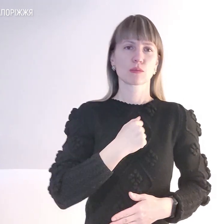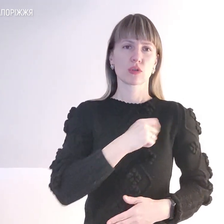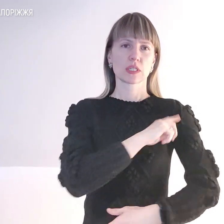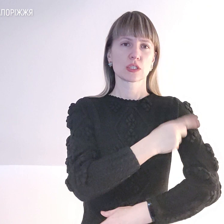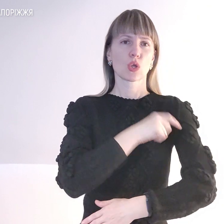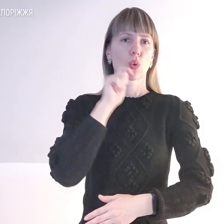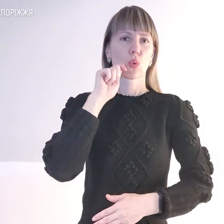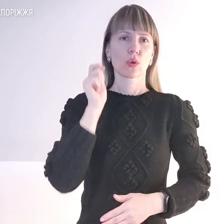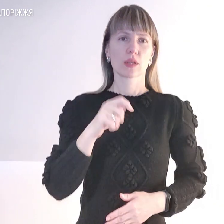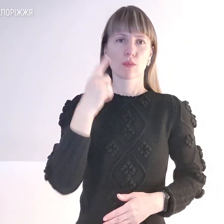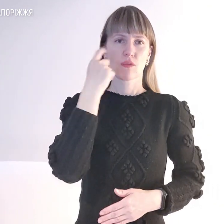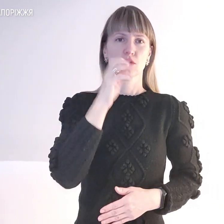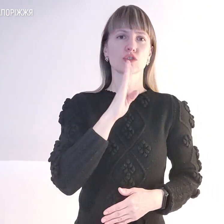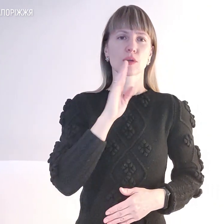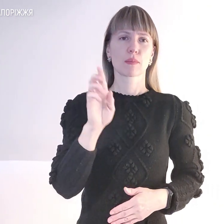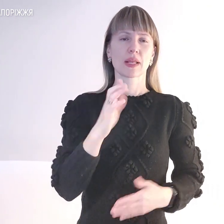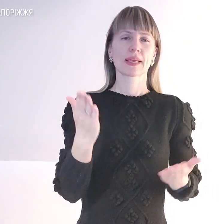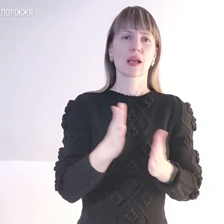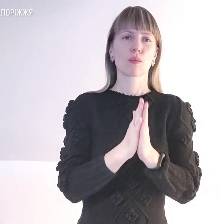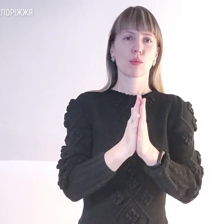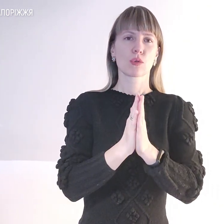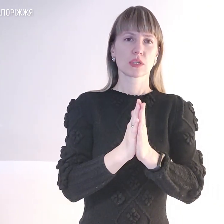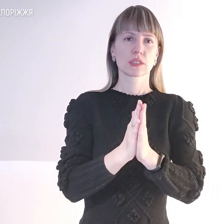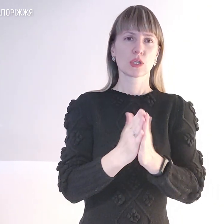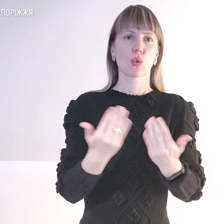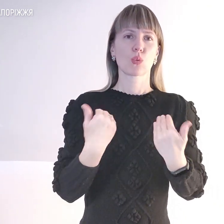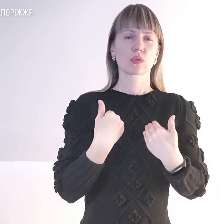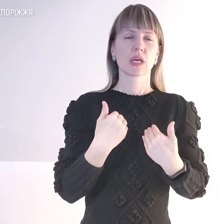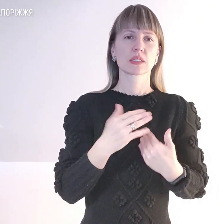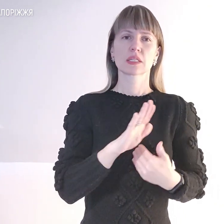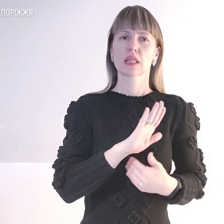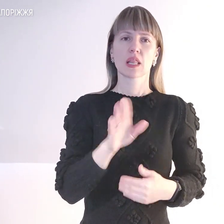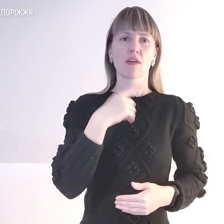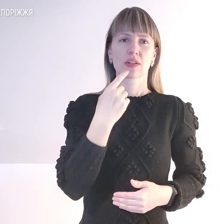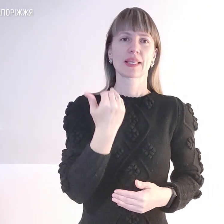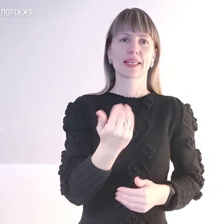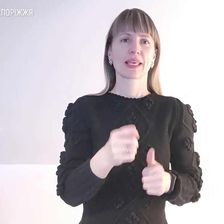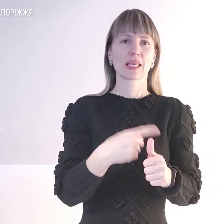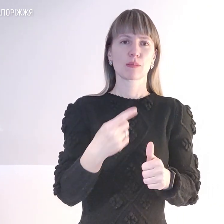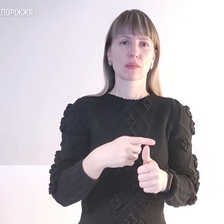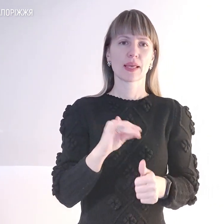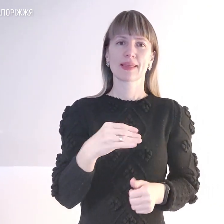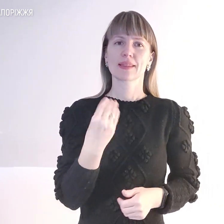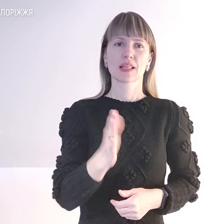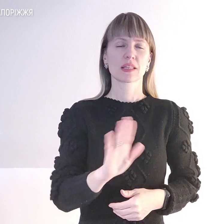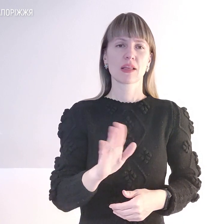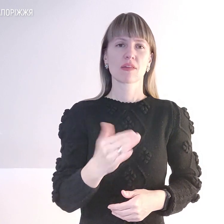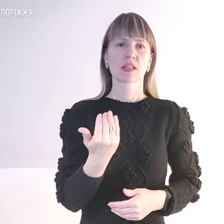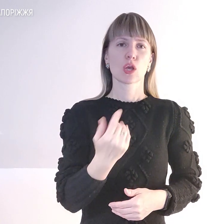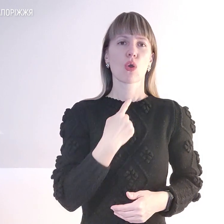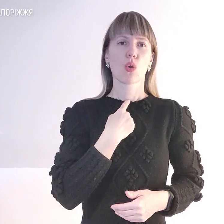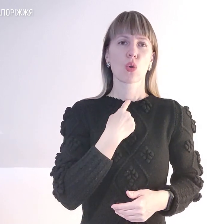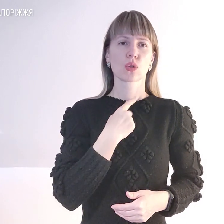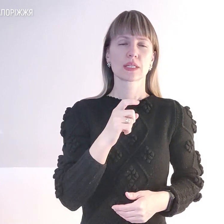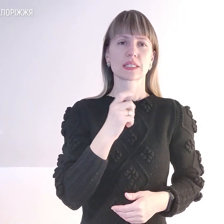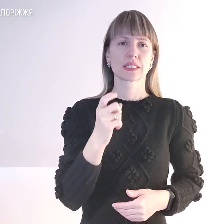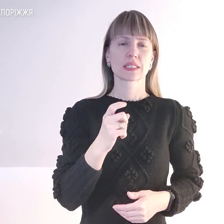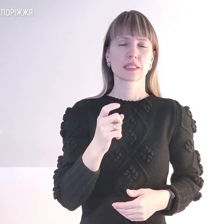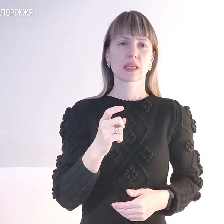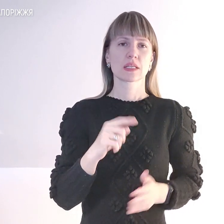жінка Бердянська, яка попросила нас не розкривати її ім'я і не давати в ефір голос з міркувань безпеки. Так